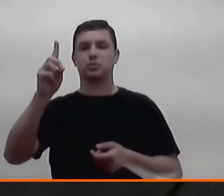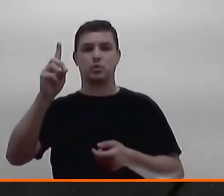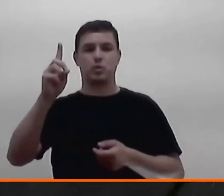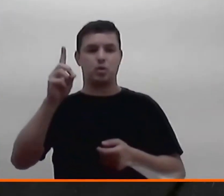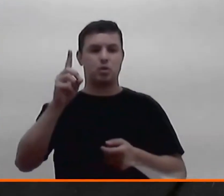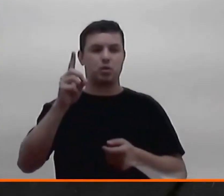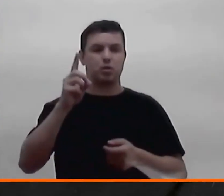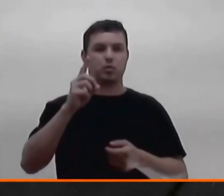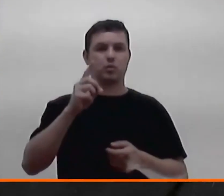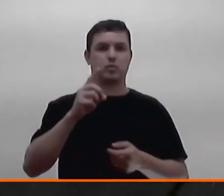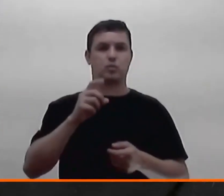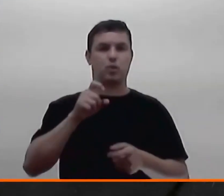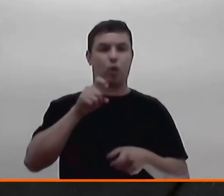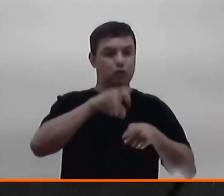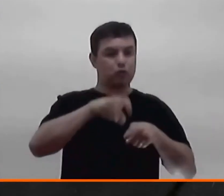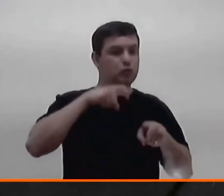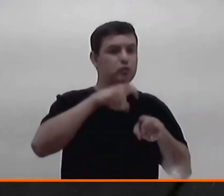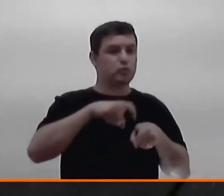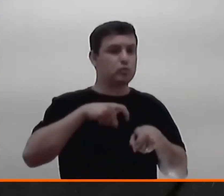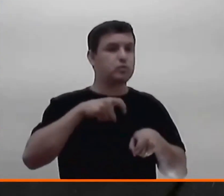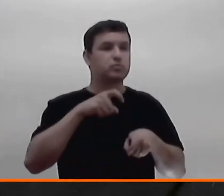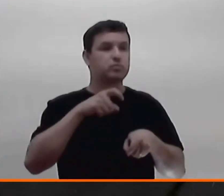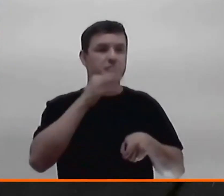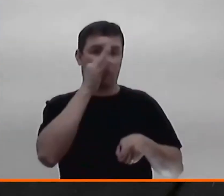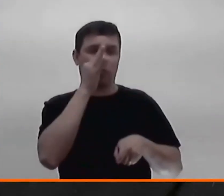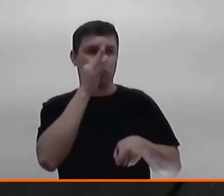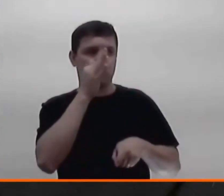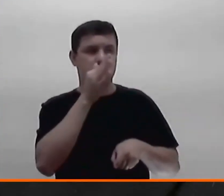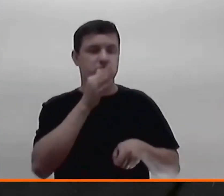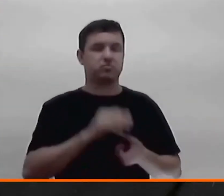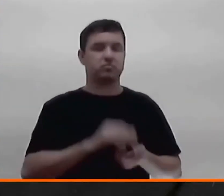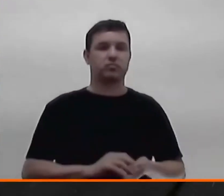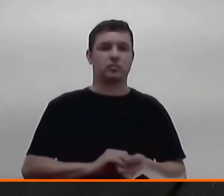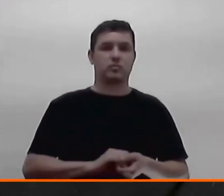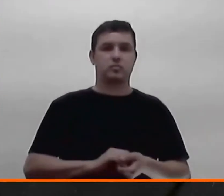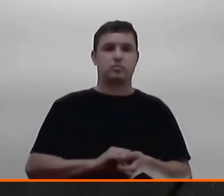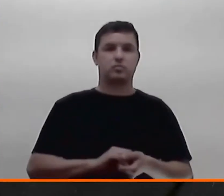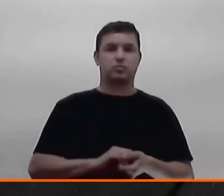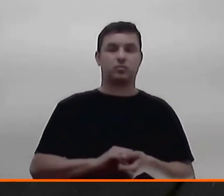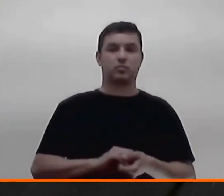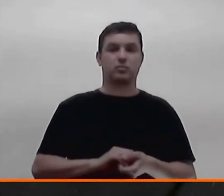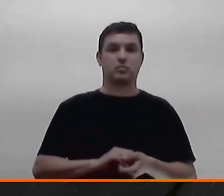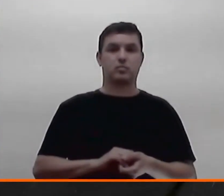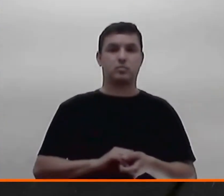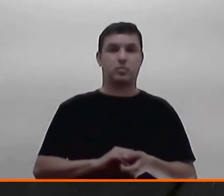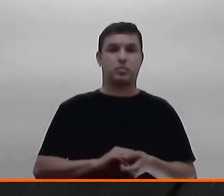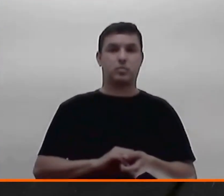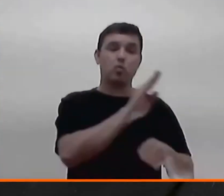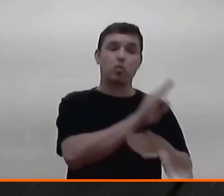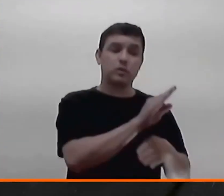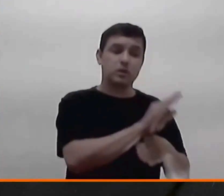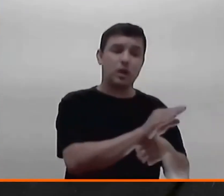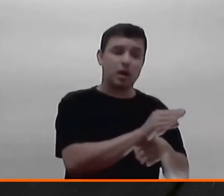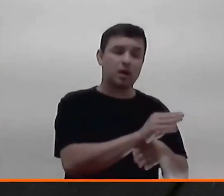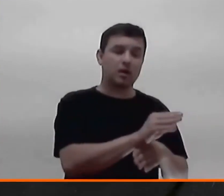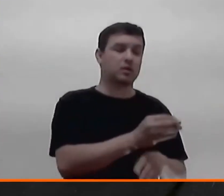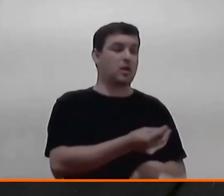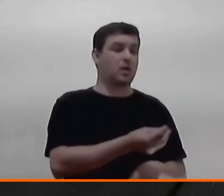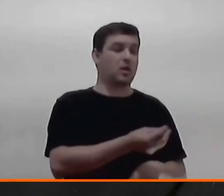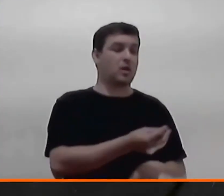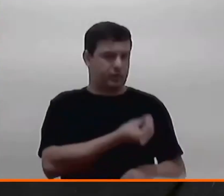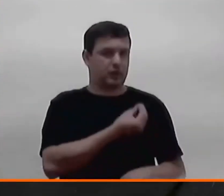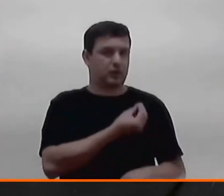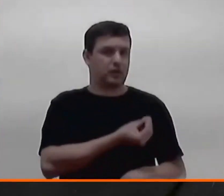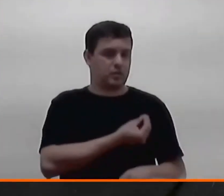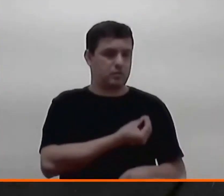Éden para o cultivar e o guardar. Cultivar é para a multiplicação da vida e o